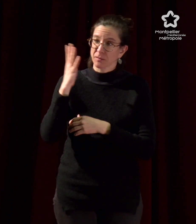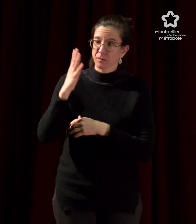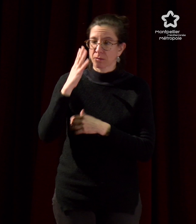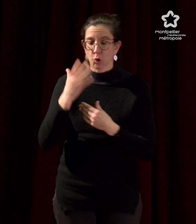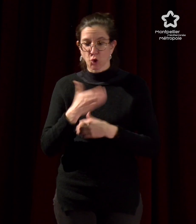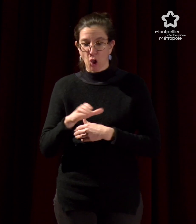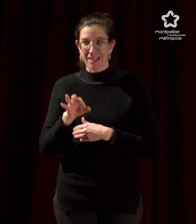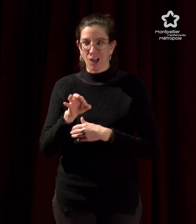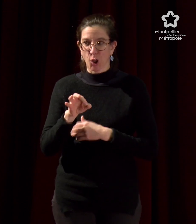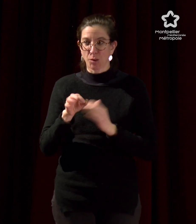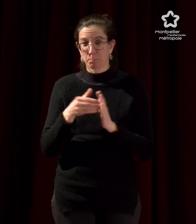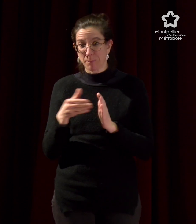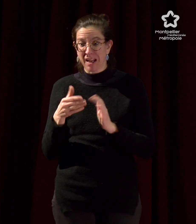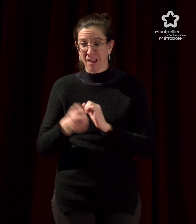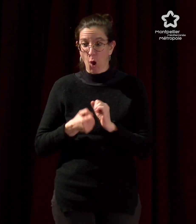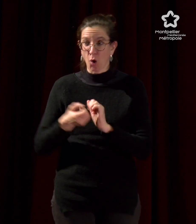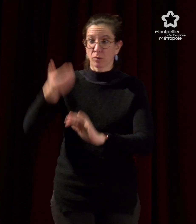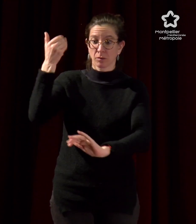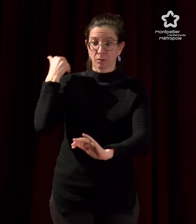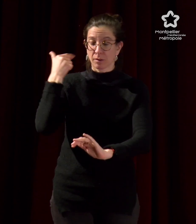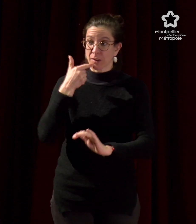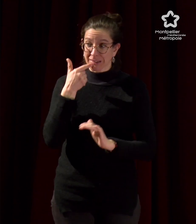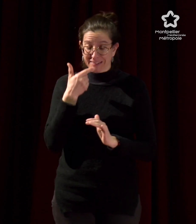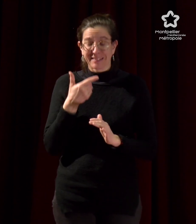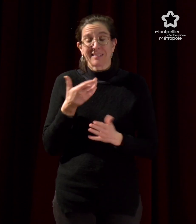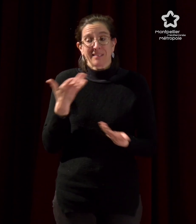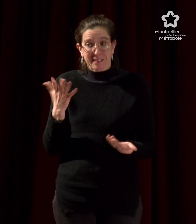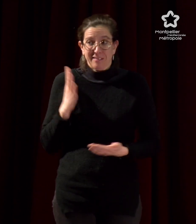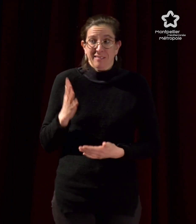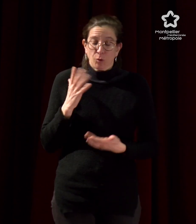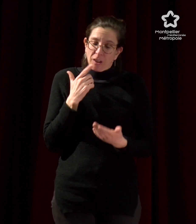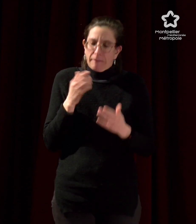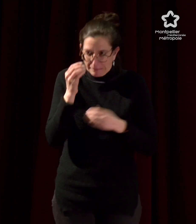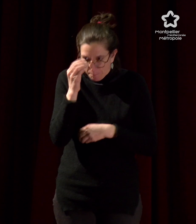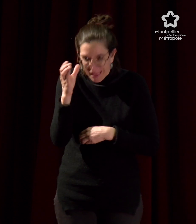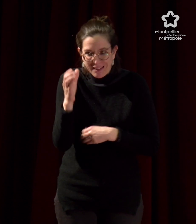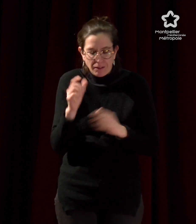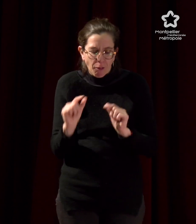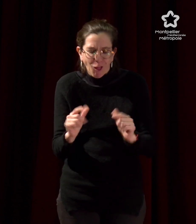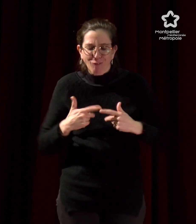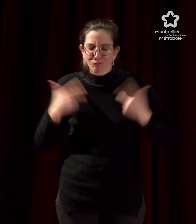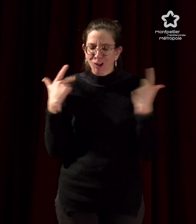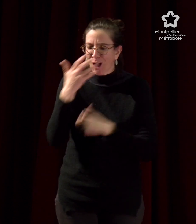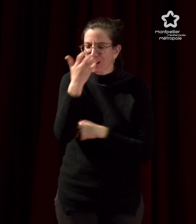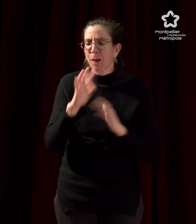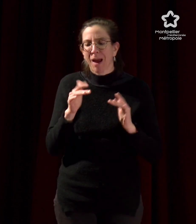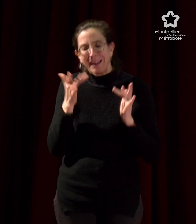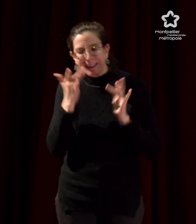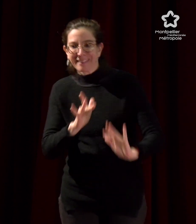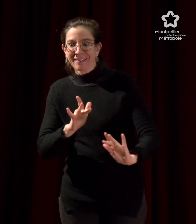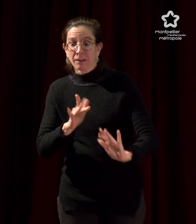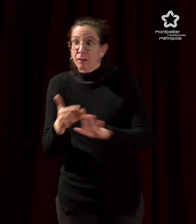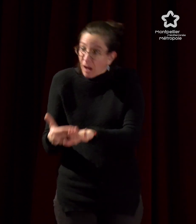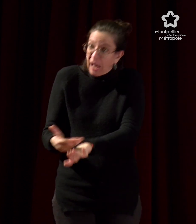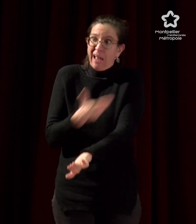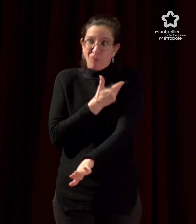il y a peut-être eu d'autres sorties d'Afrique avant de sapiens ou d'anciens sapiens, mais qui n'ont